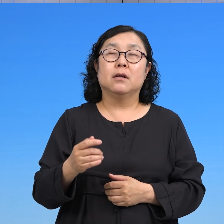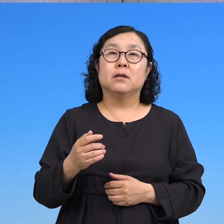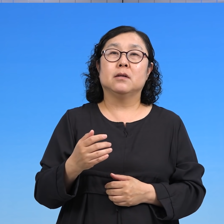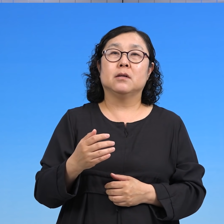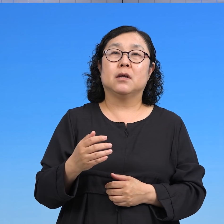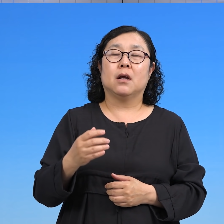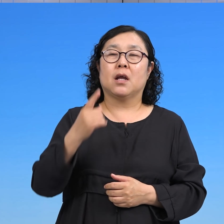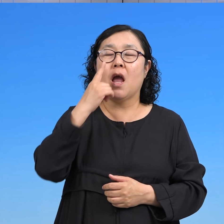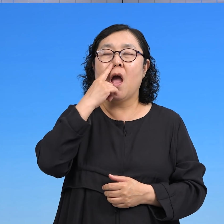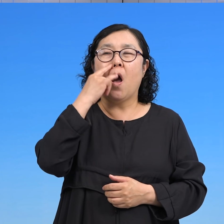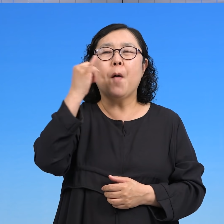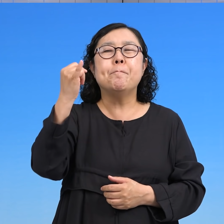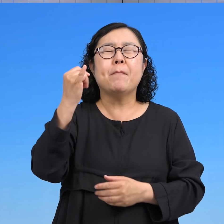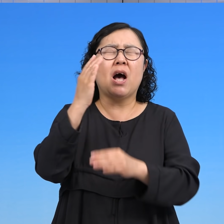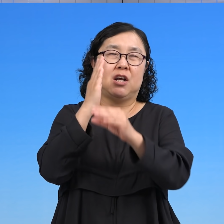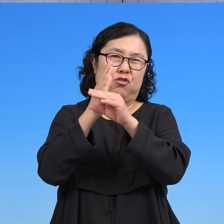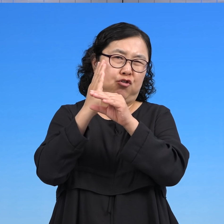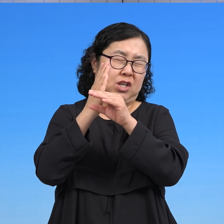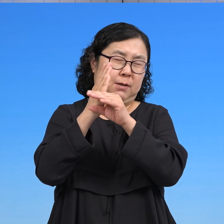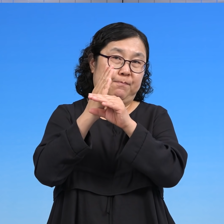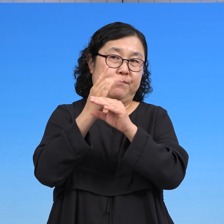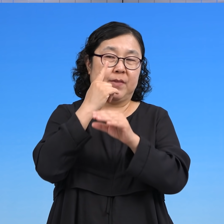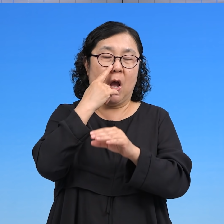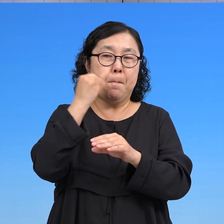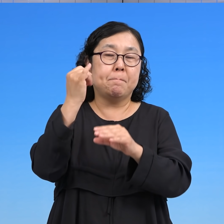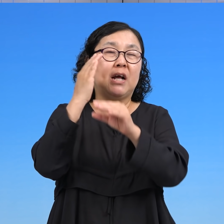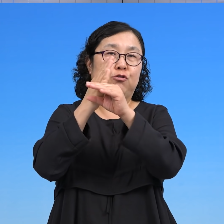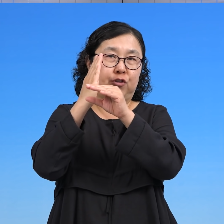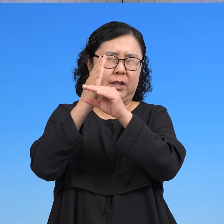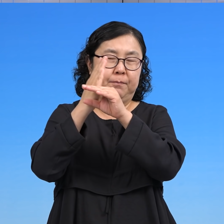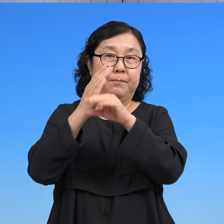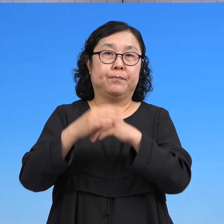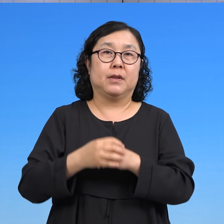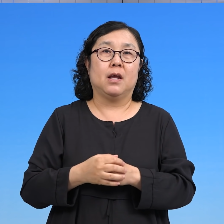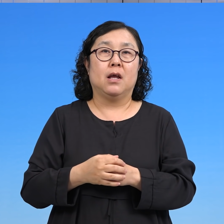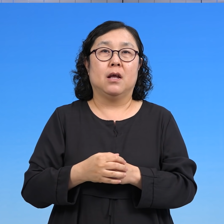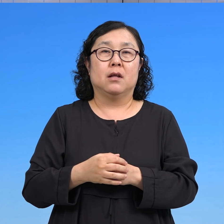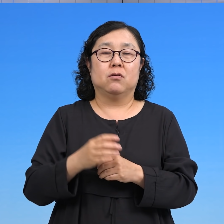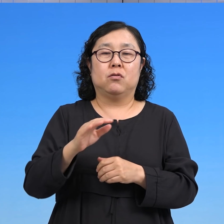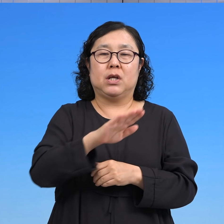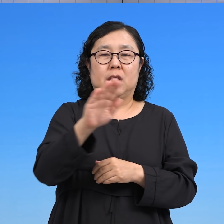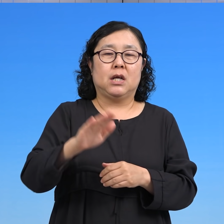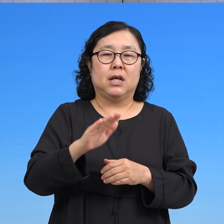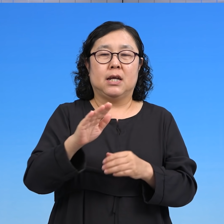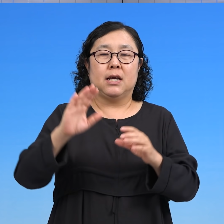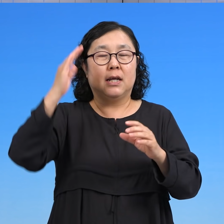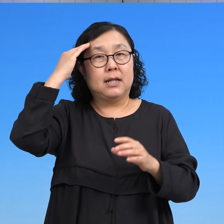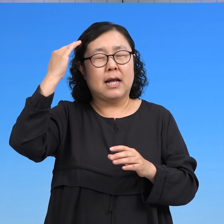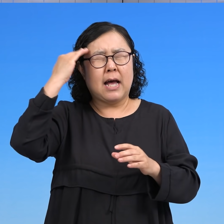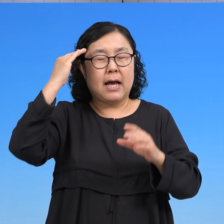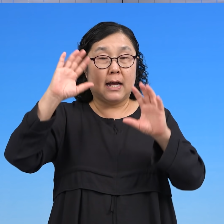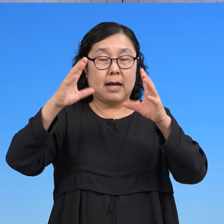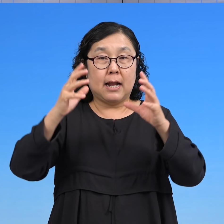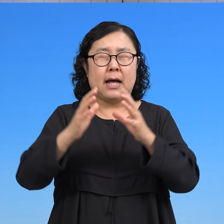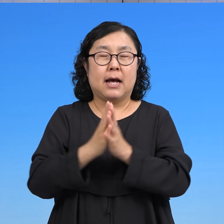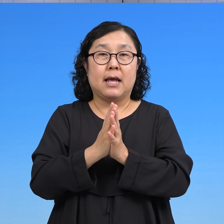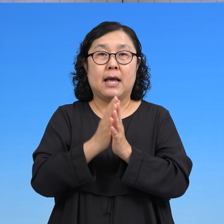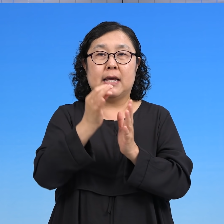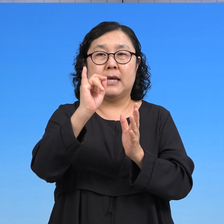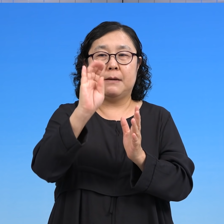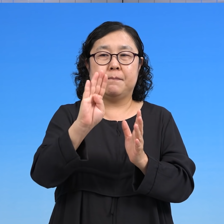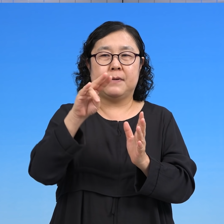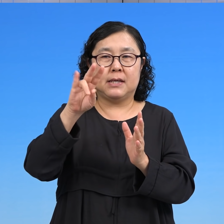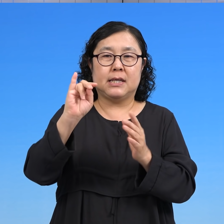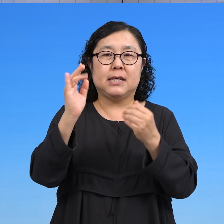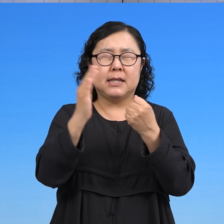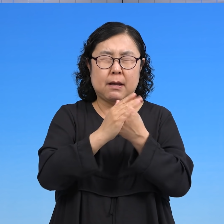이런 그 지나친 목의 중심, 우리나라 입시가 그걸 부추긴다고 저는 생각하는데요. 그래서 뭐 아이들이 좋은 대학 가려면